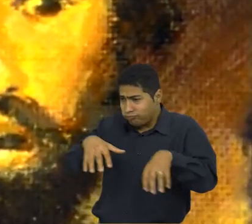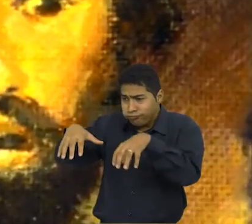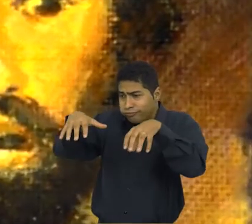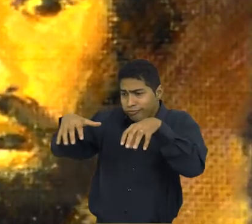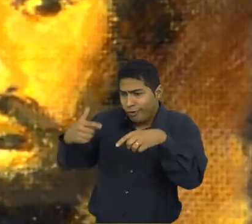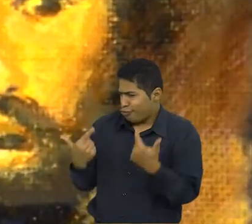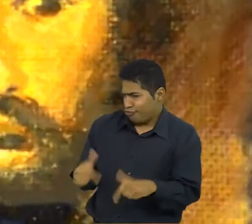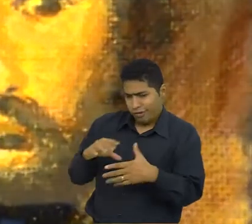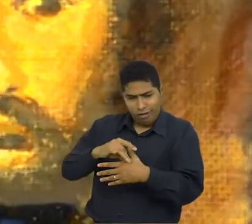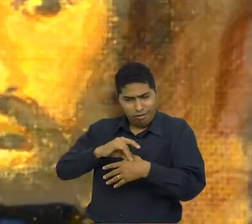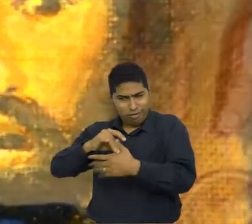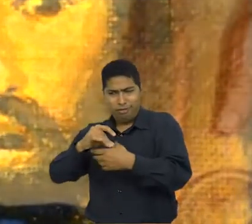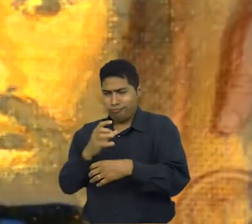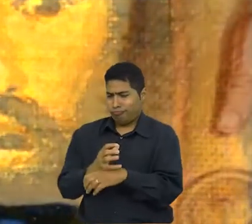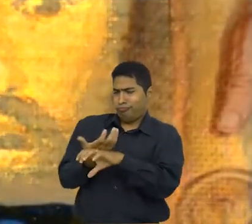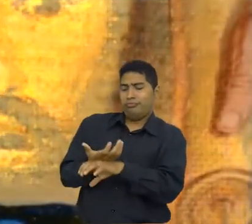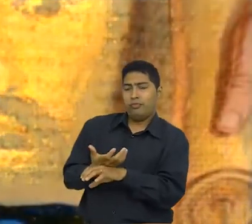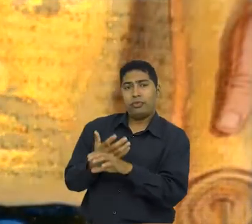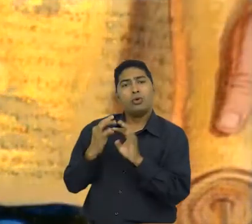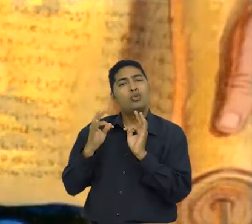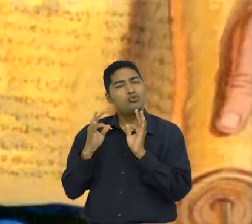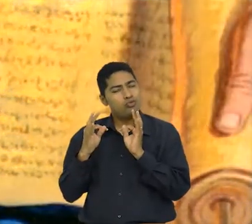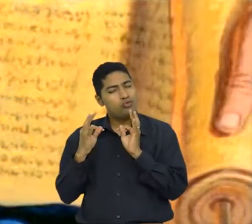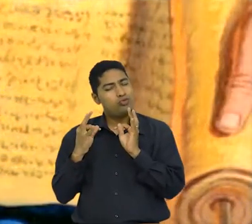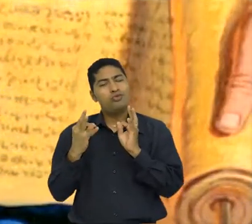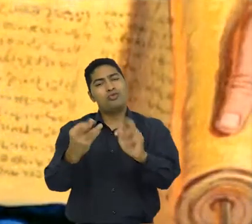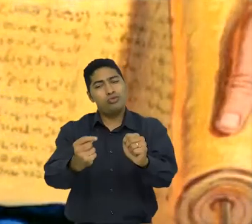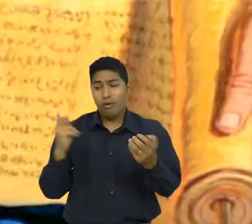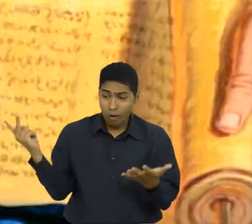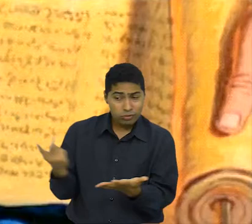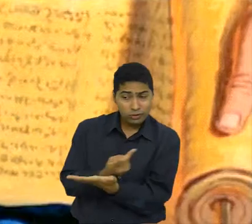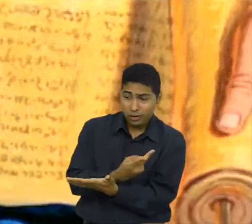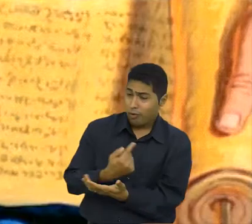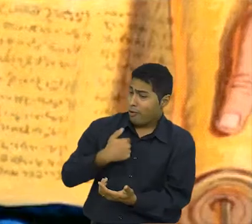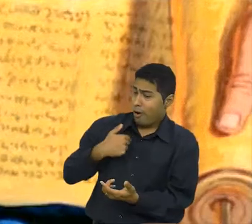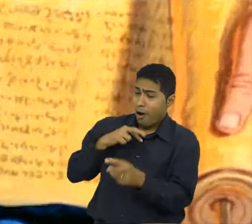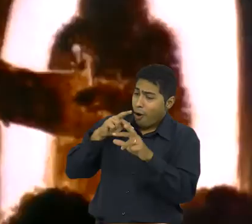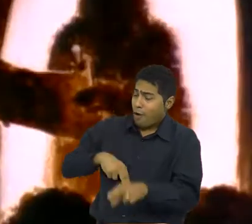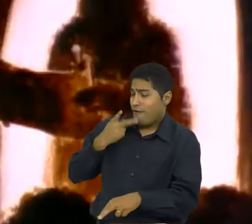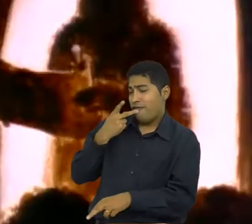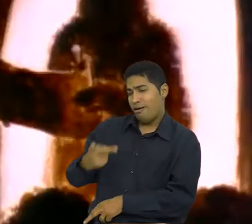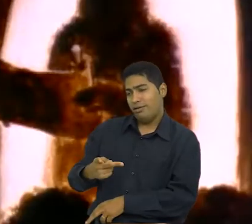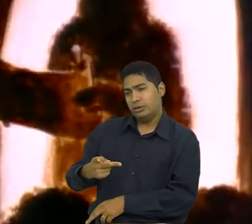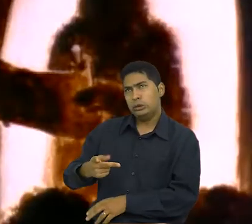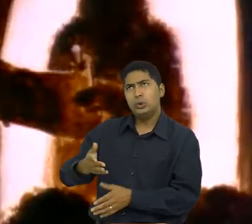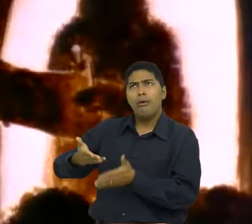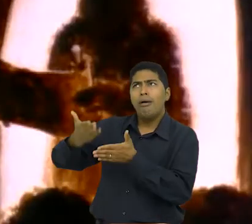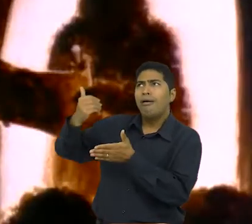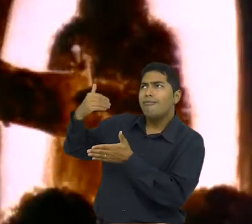sou. Tudo aconteceu exatamente como eu disse, pois todas as coisas que foram escritas a meu respeito na lei